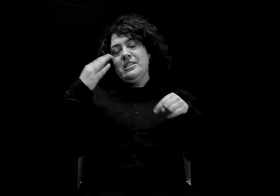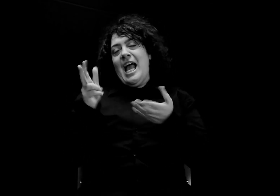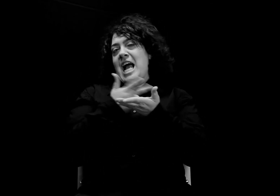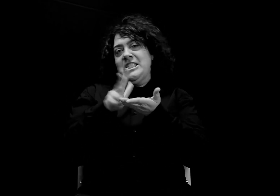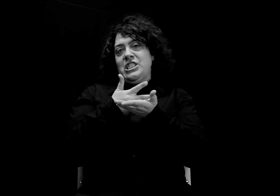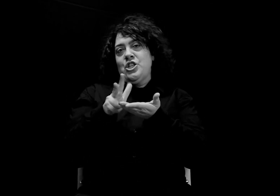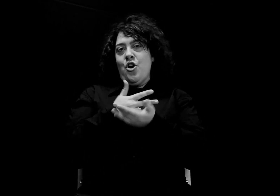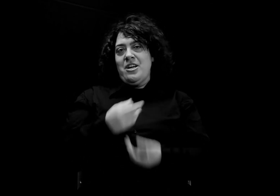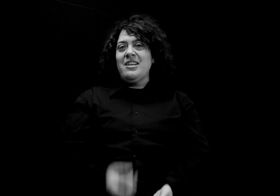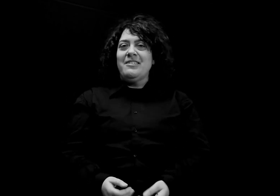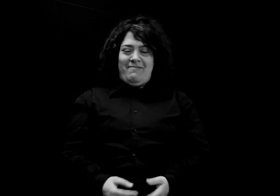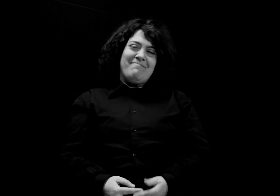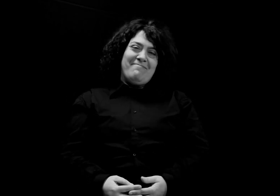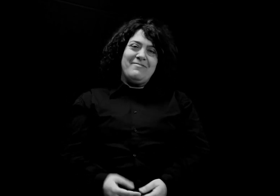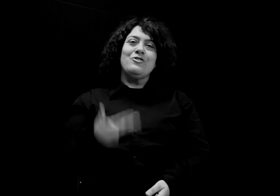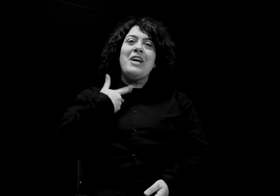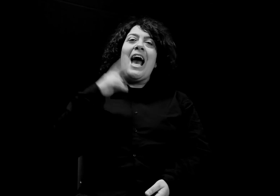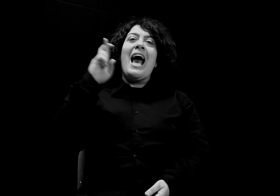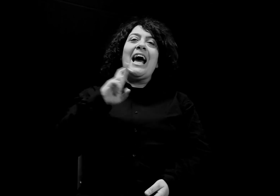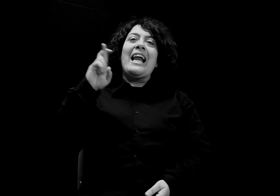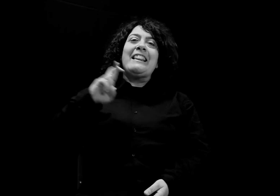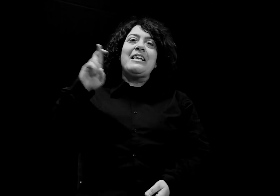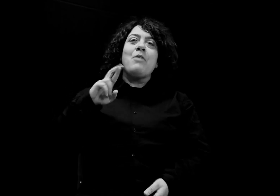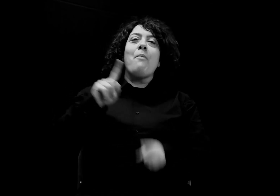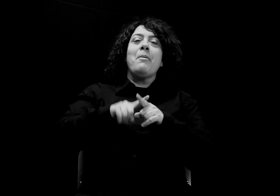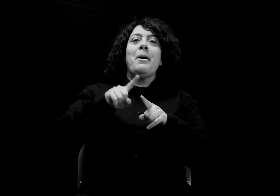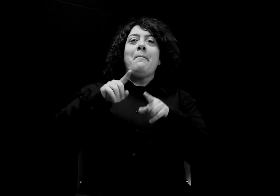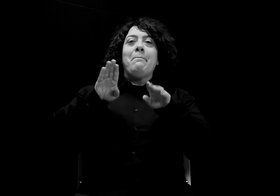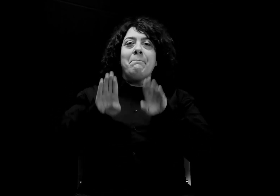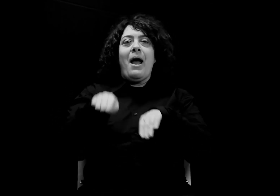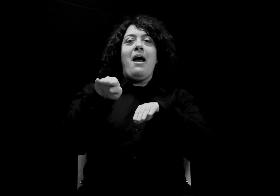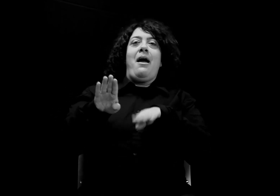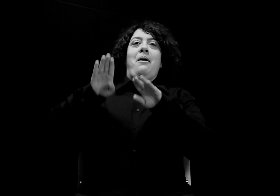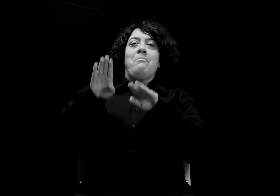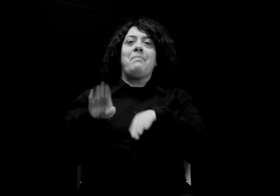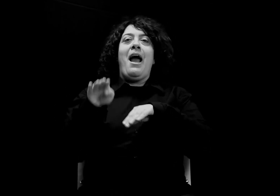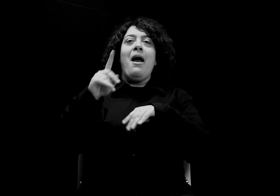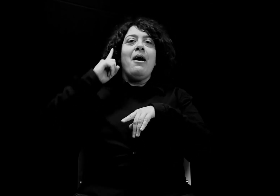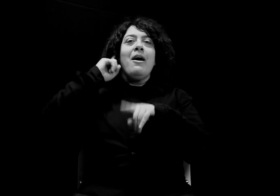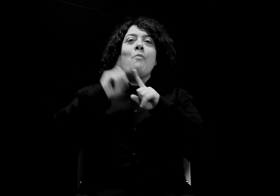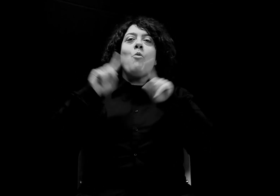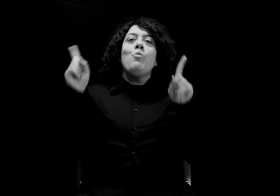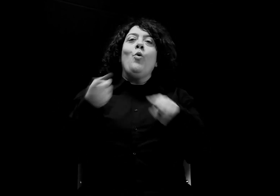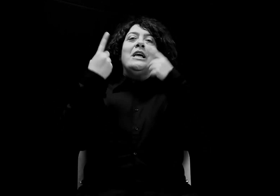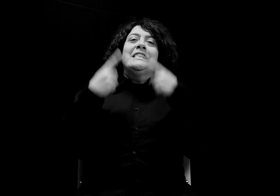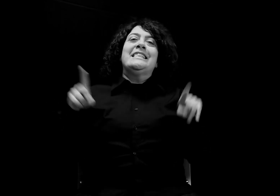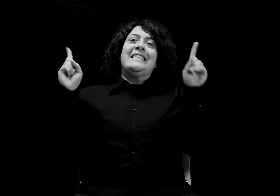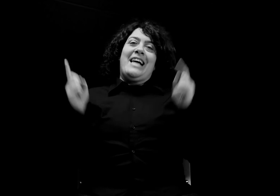comunque possiamo dire che una canzone lo vediamo dal ritmo dettato dal movimento cadenzato e ripetuto che richiama la musicalità